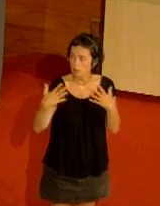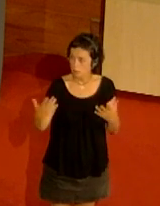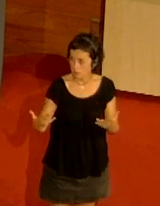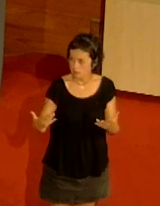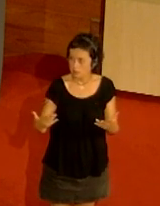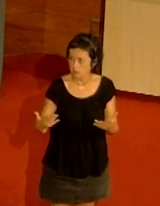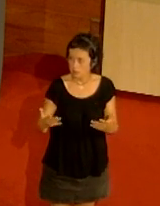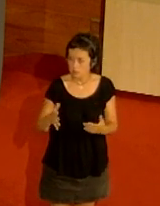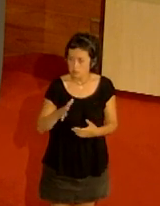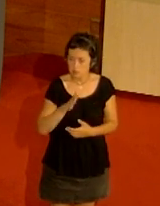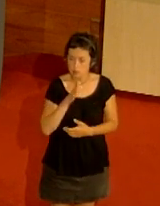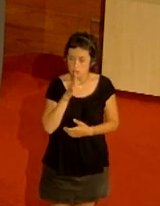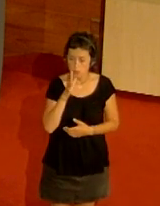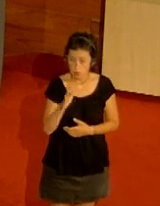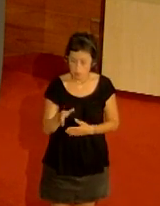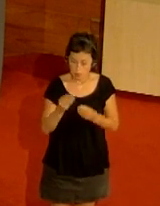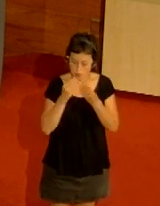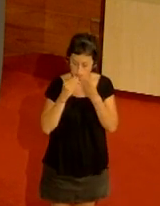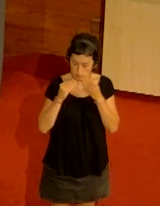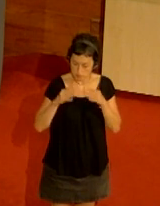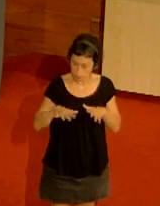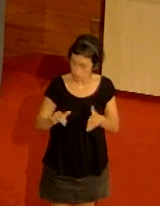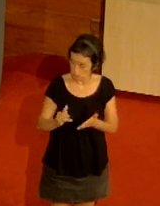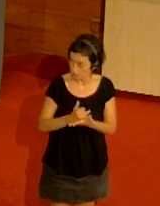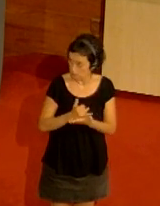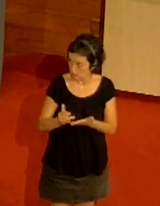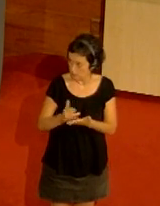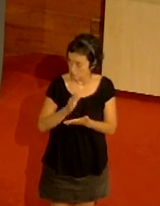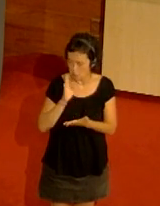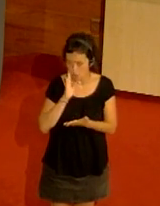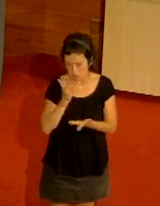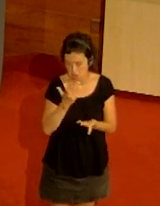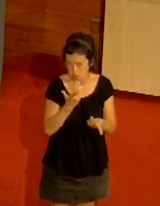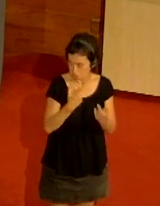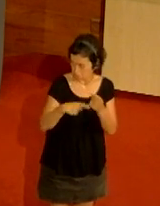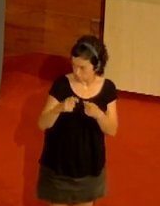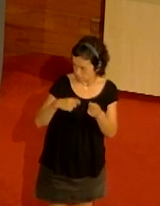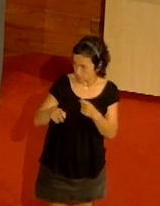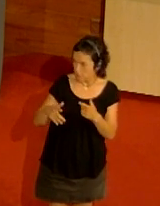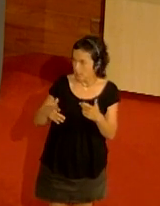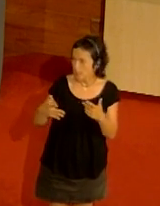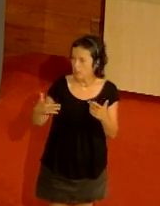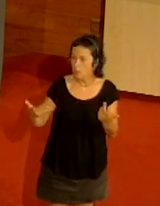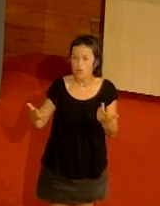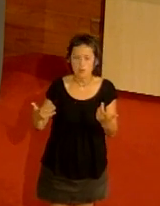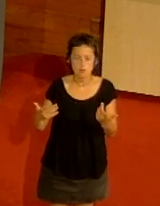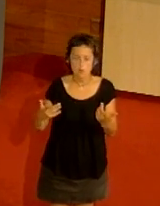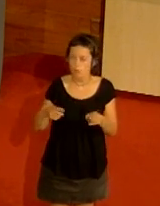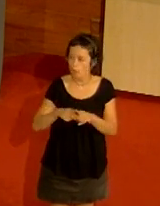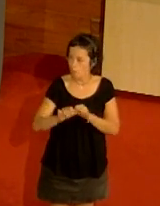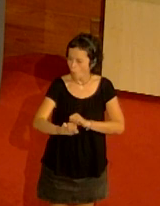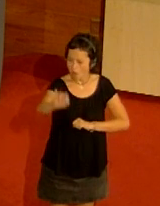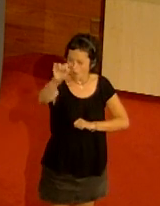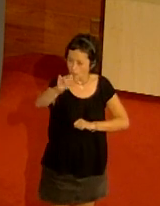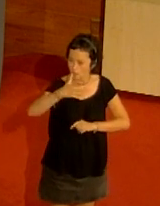porque las historias de ese tipo que sí que, entre comillas, se venden, son, salva la vida, no sé qué, heroicas. Ya